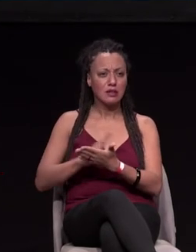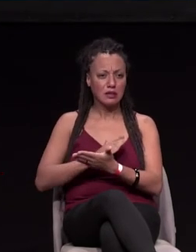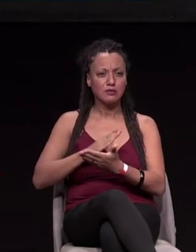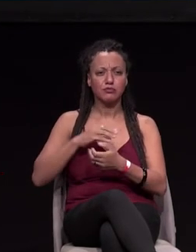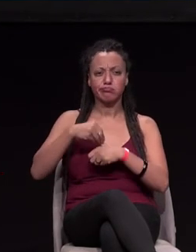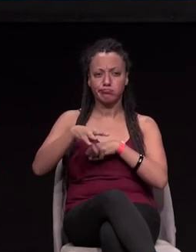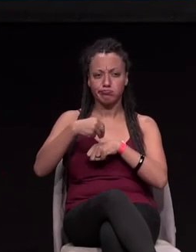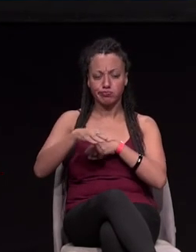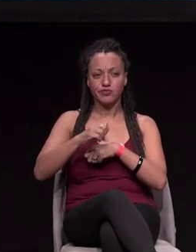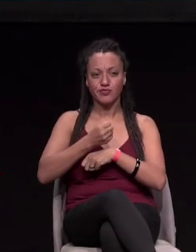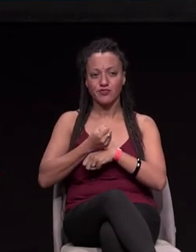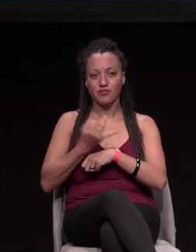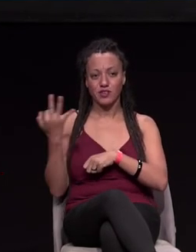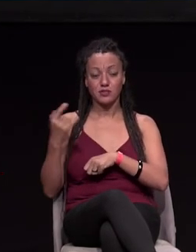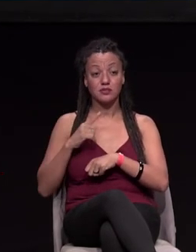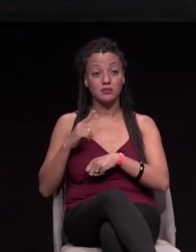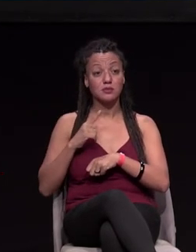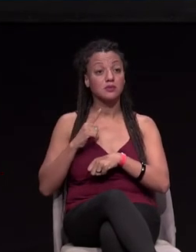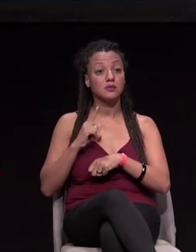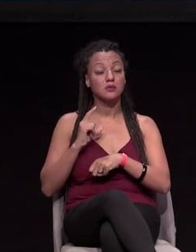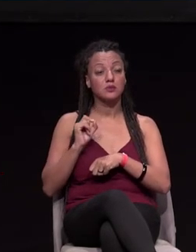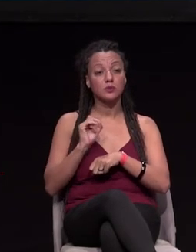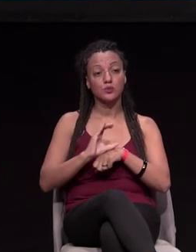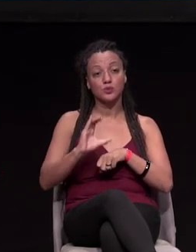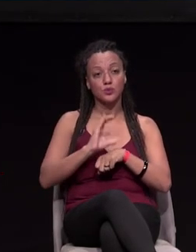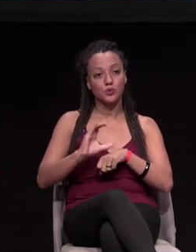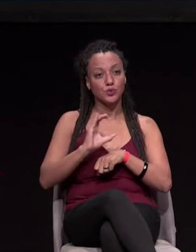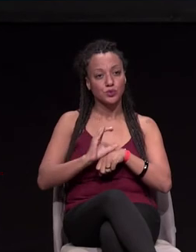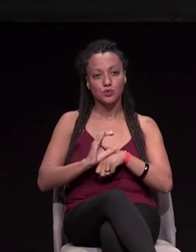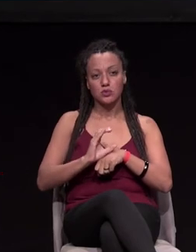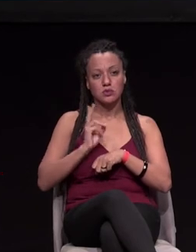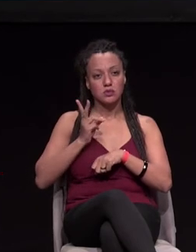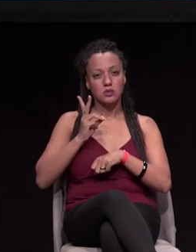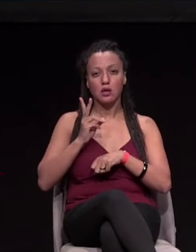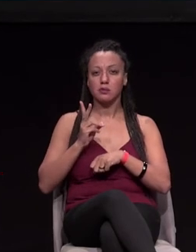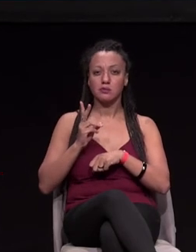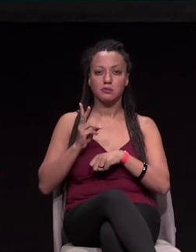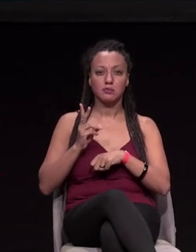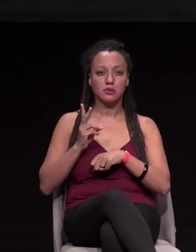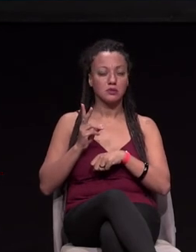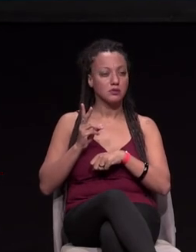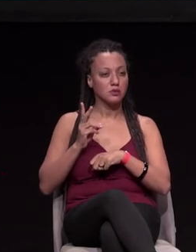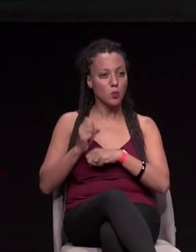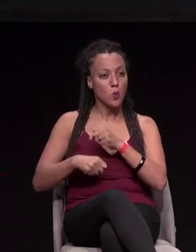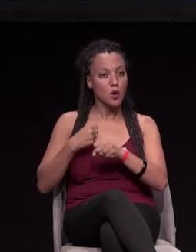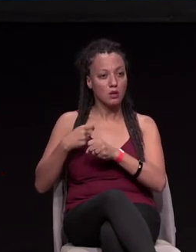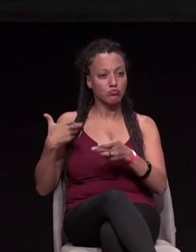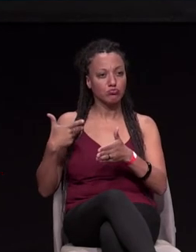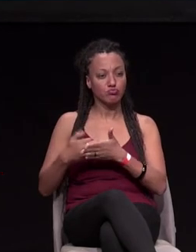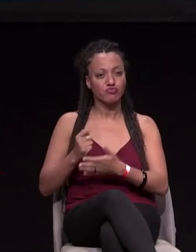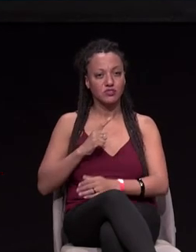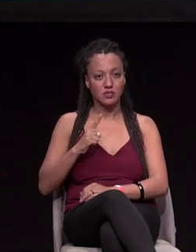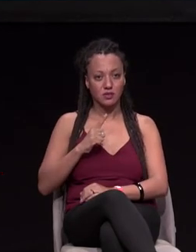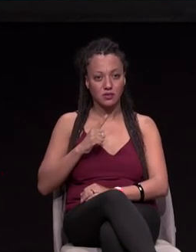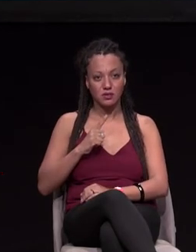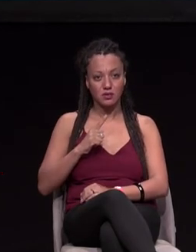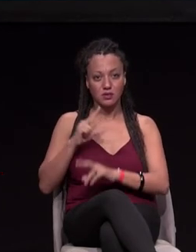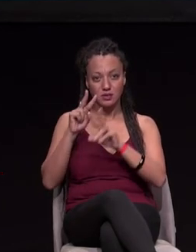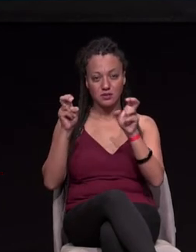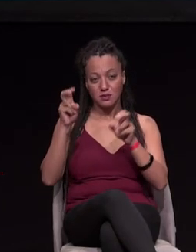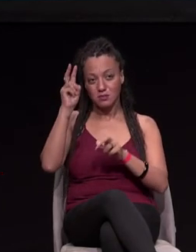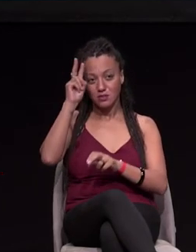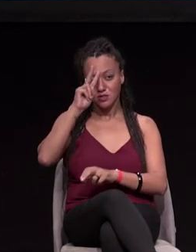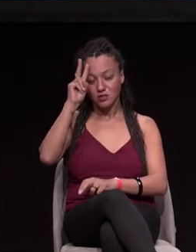curso também no centro de estudos africanos ele acontece todos os anos primeiro e segundo semestre é um curso de história da áfrica